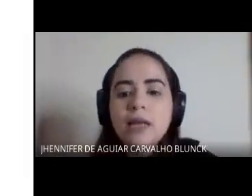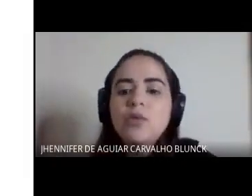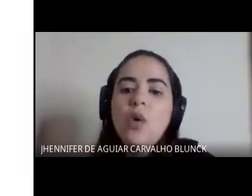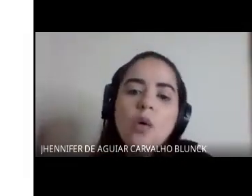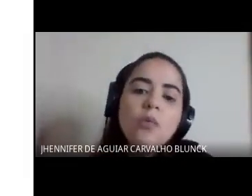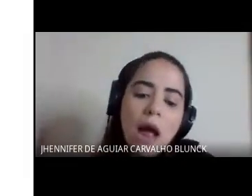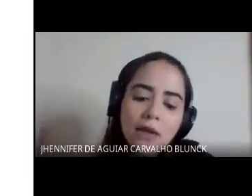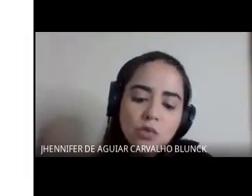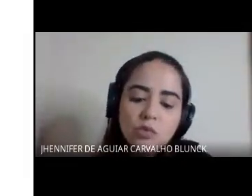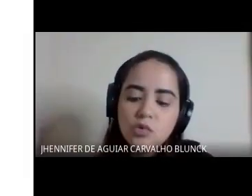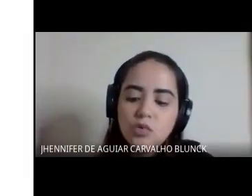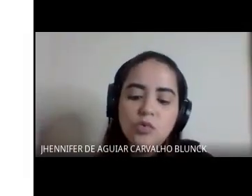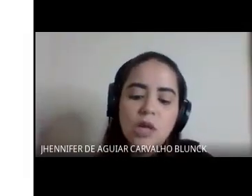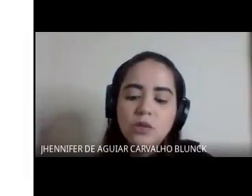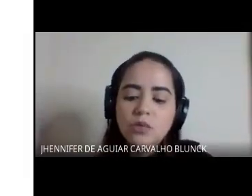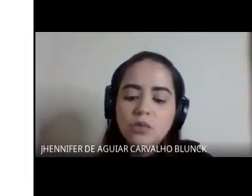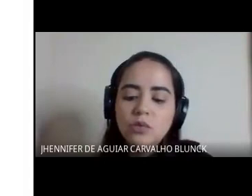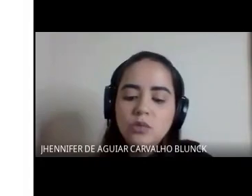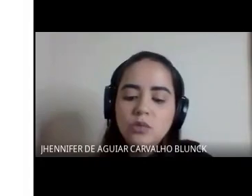em contato com adultos